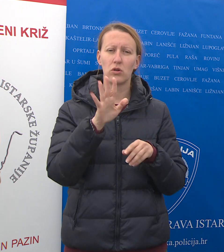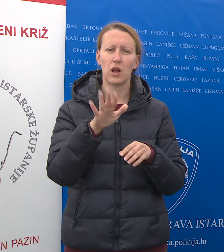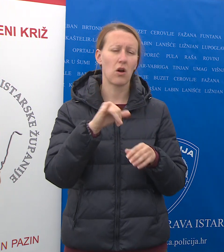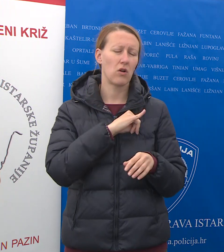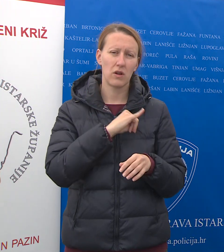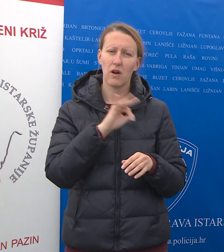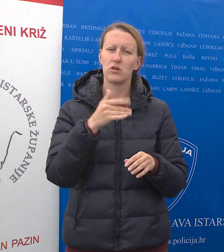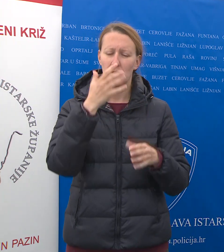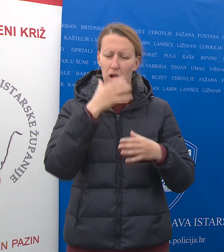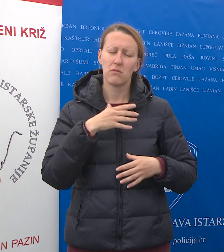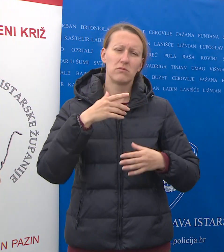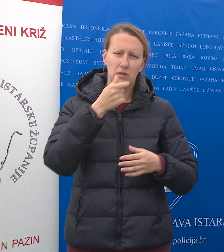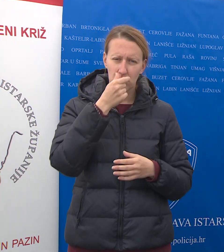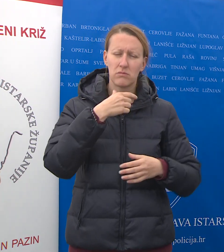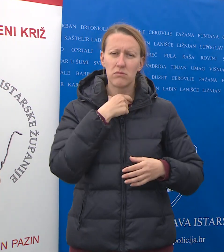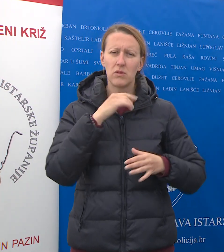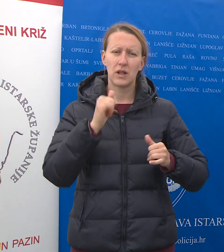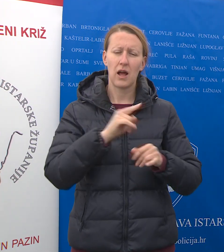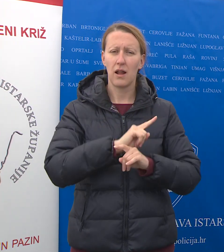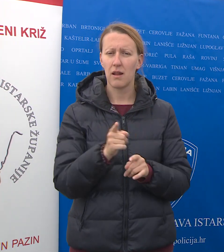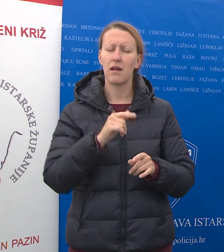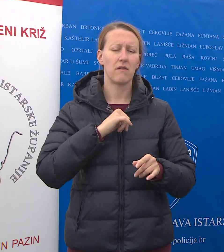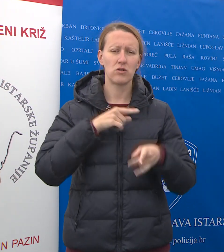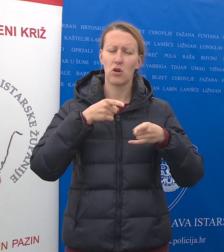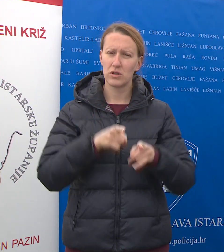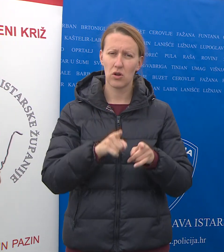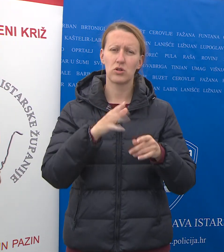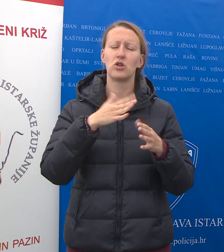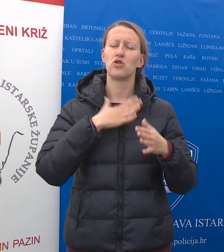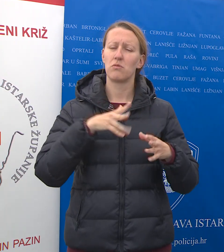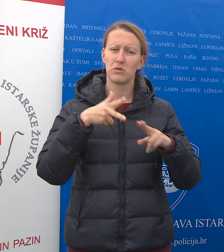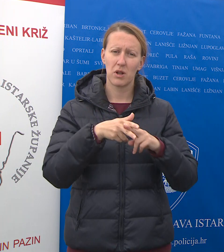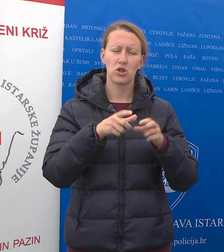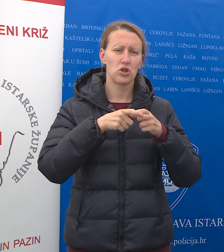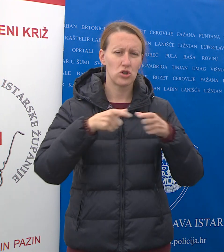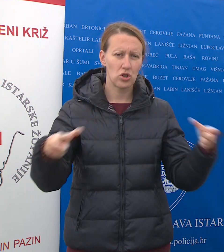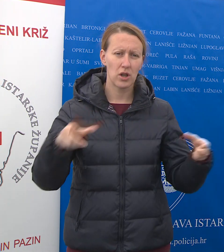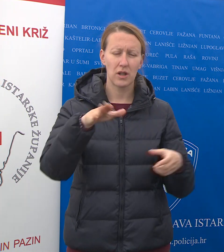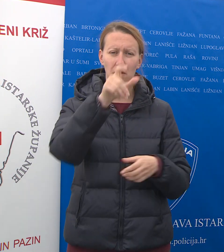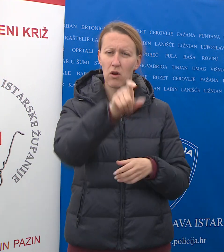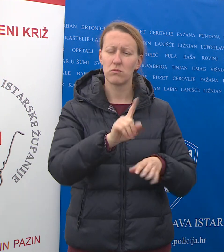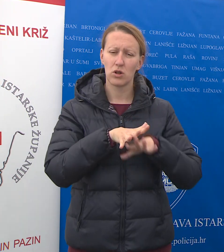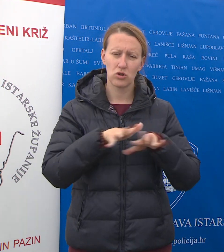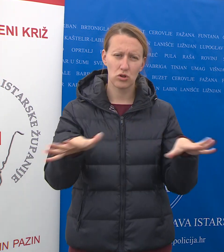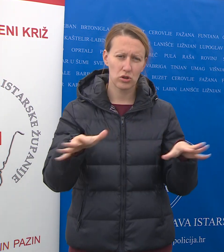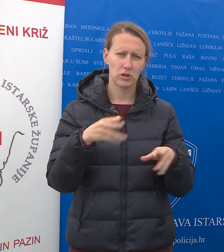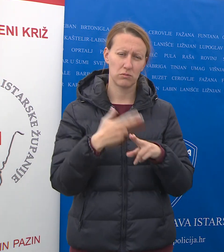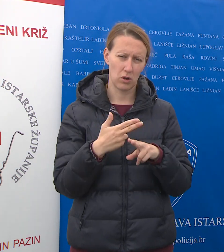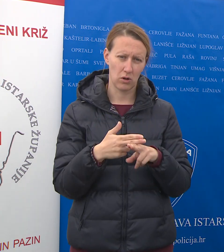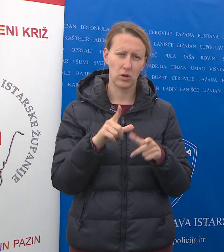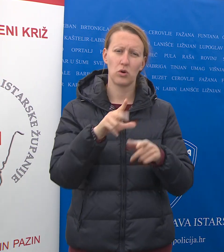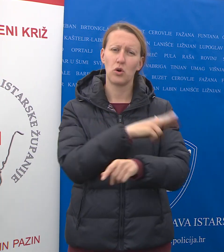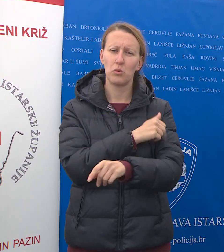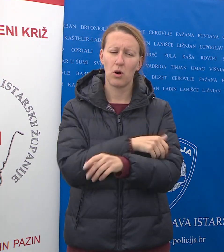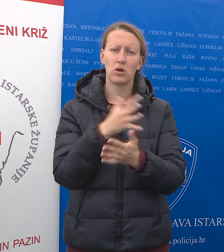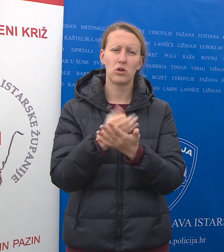bez obzira na simptome. Zato jer želimo spriječiti širenje virusa sa takve osobe. U bolnici